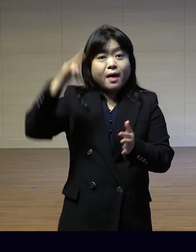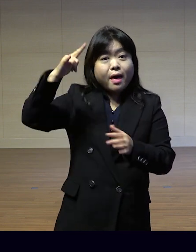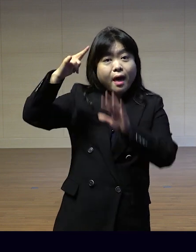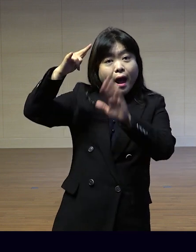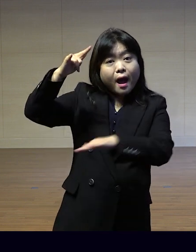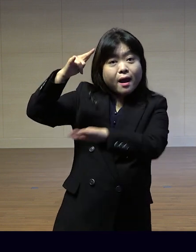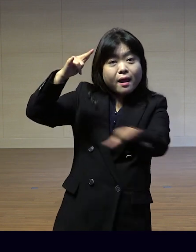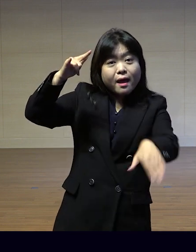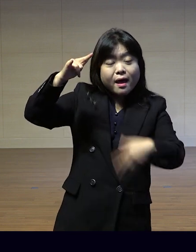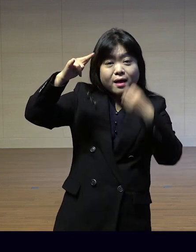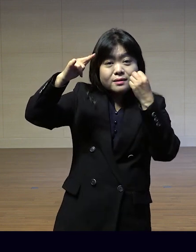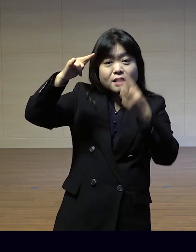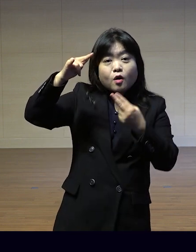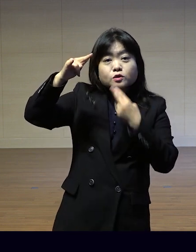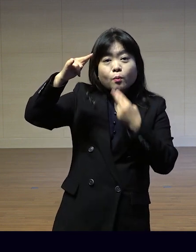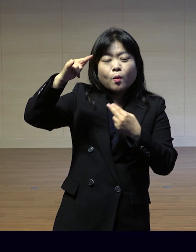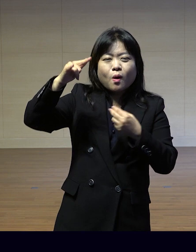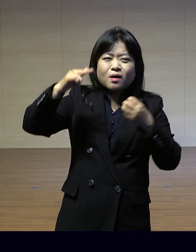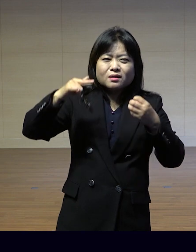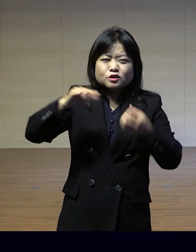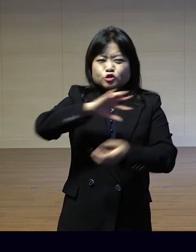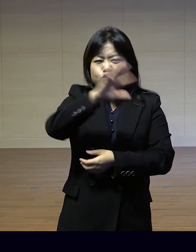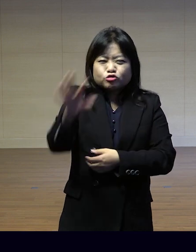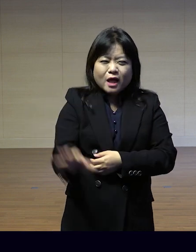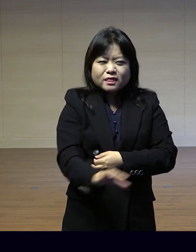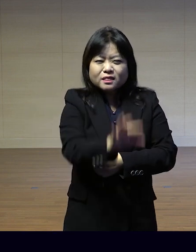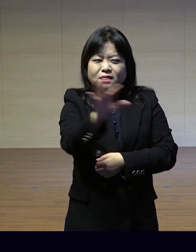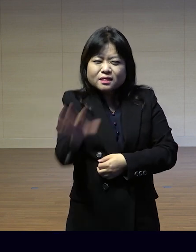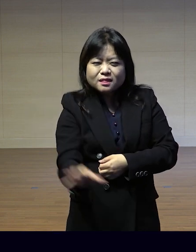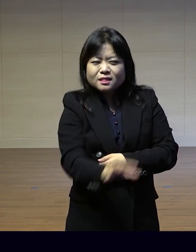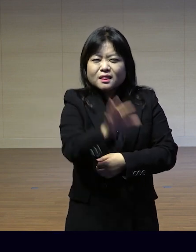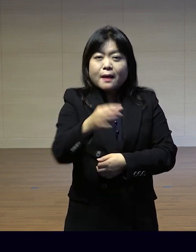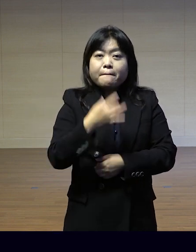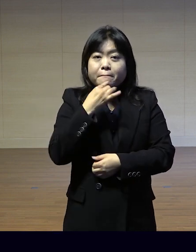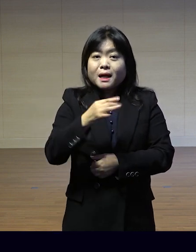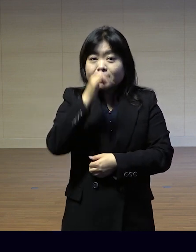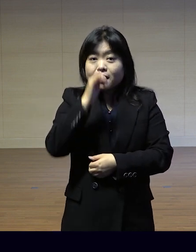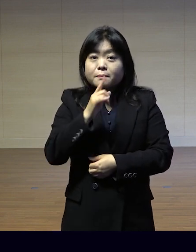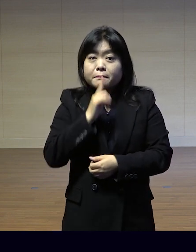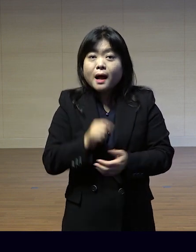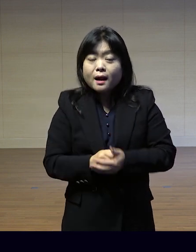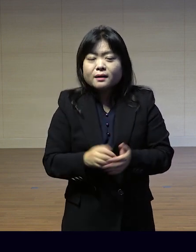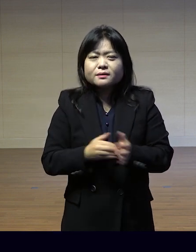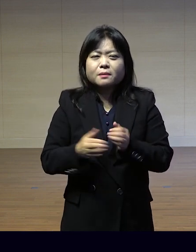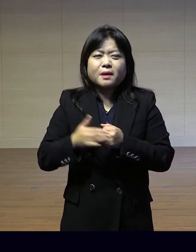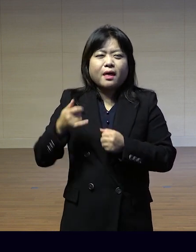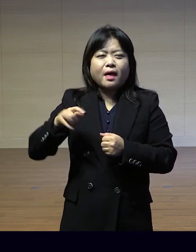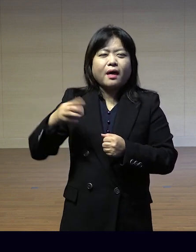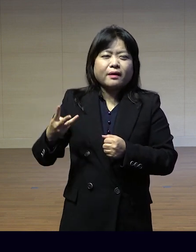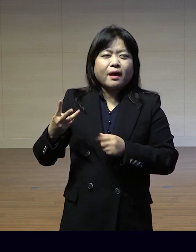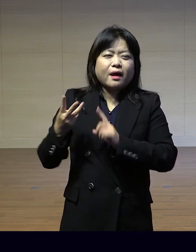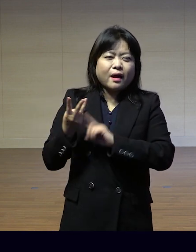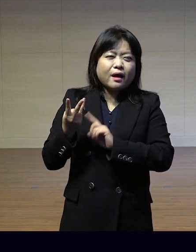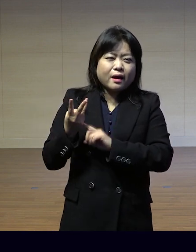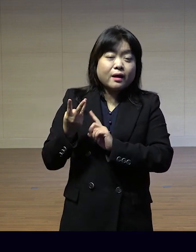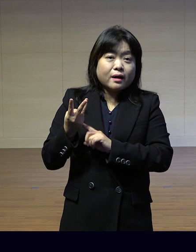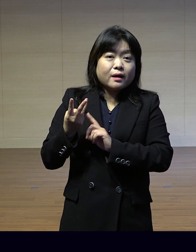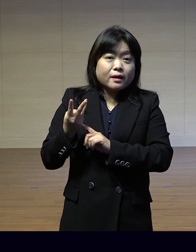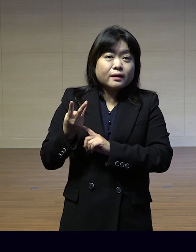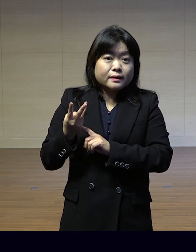새 것은 없고 계속 순환만 있다는 주장, 이렇게 상반대 주장을 하고 있거든요. 그래서 이것은 해겔 체계 자체 내에서